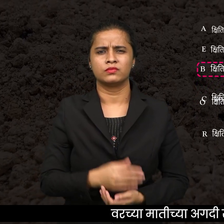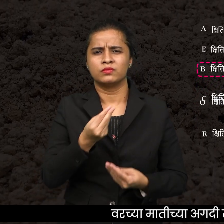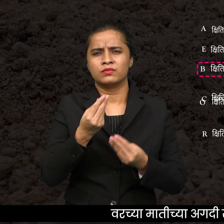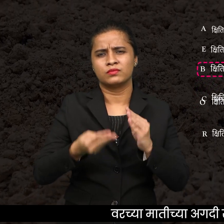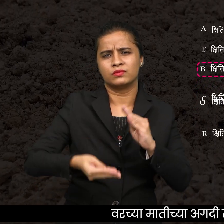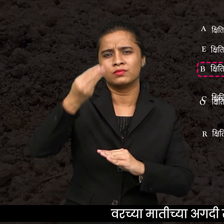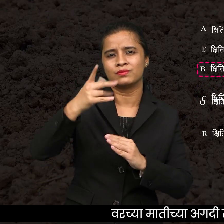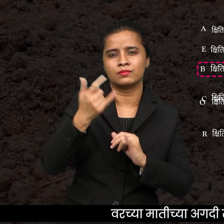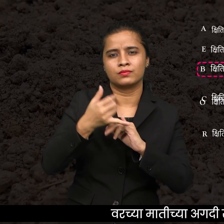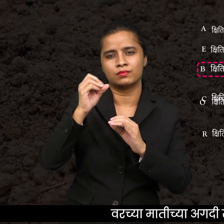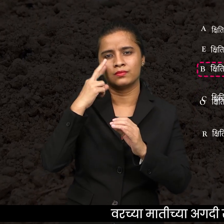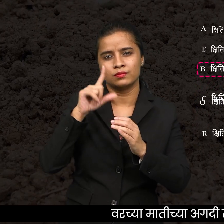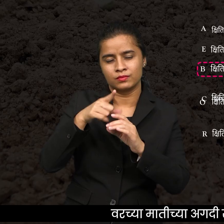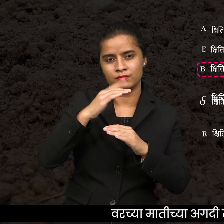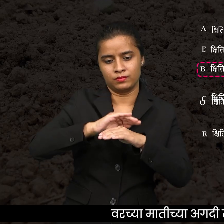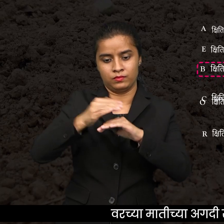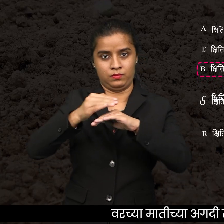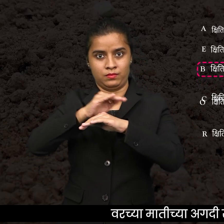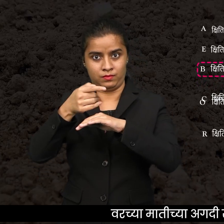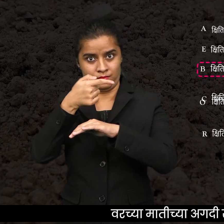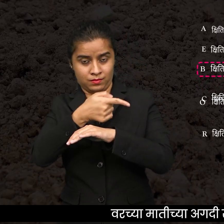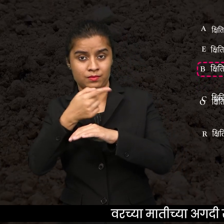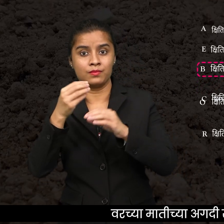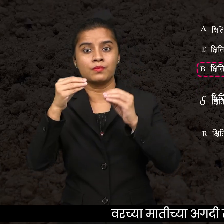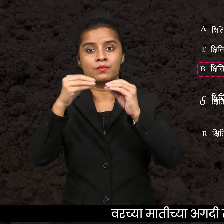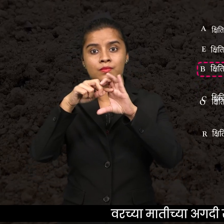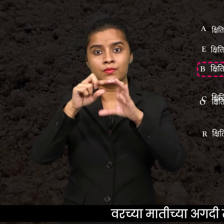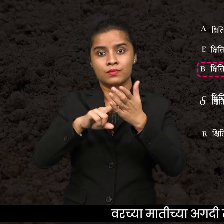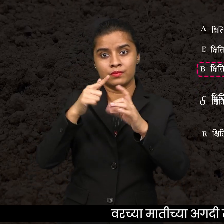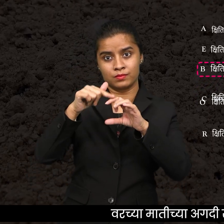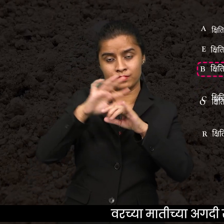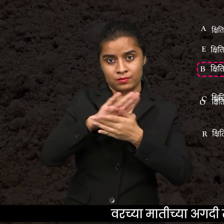वरच्या मातीच्या अगदी खाली ई हॉरिझॉनच्या खाली